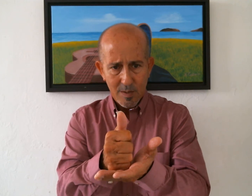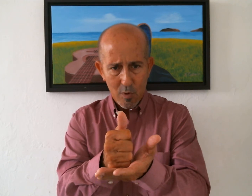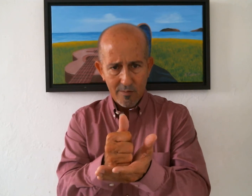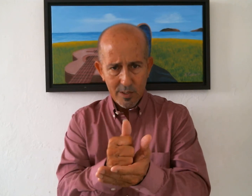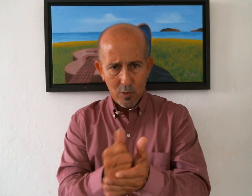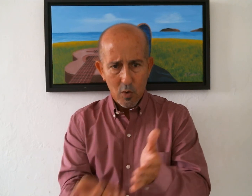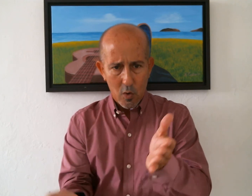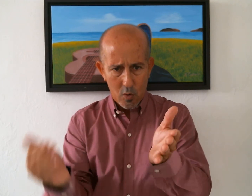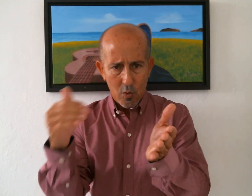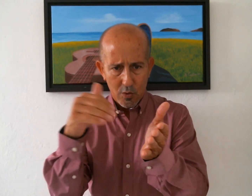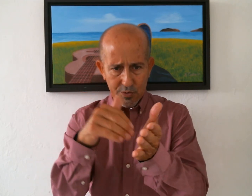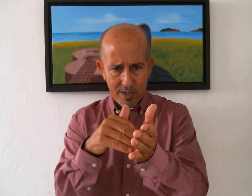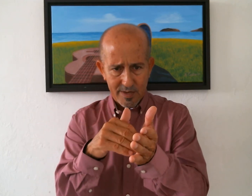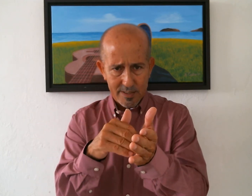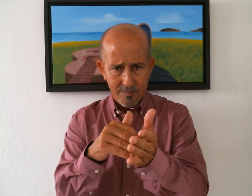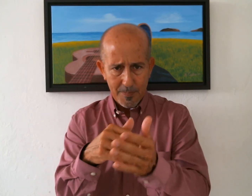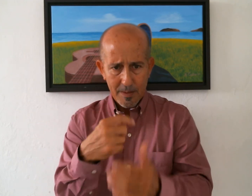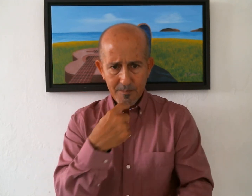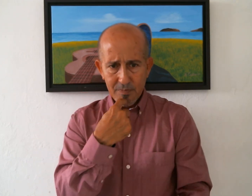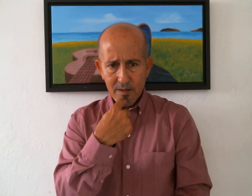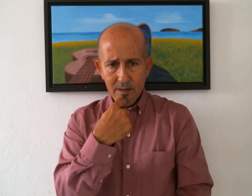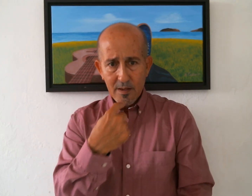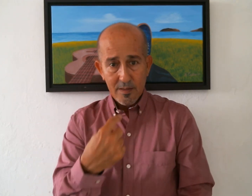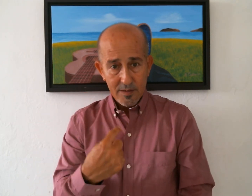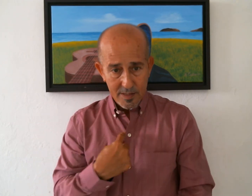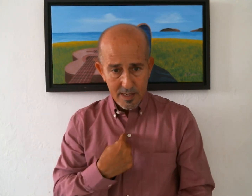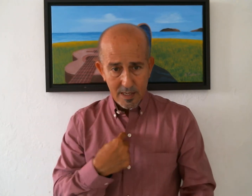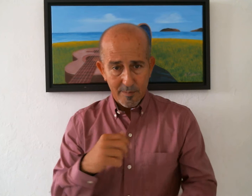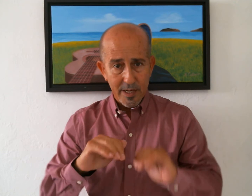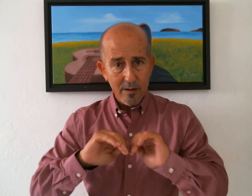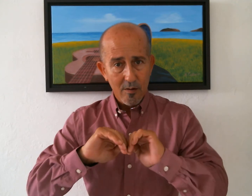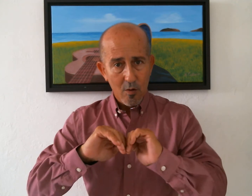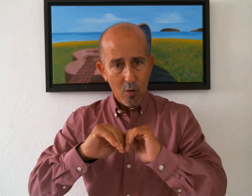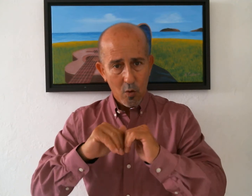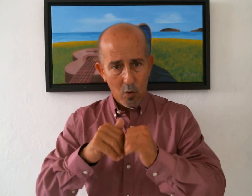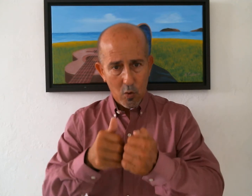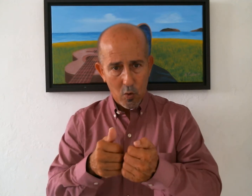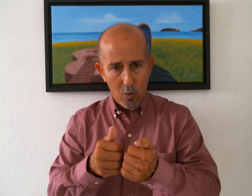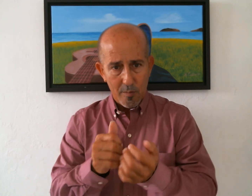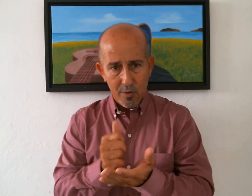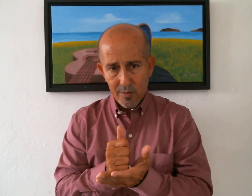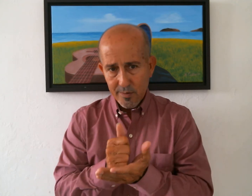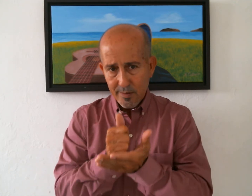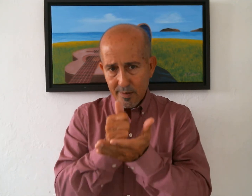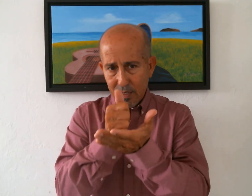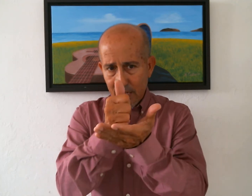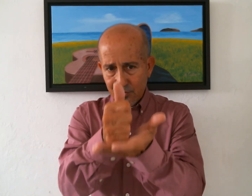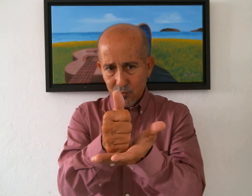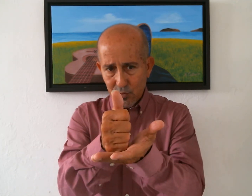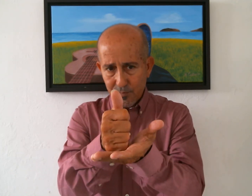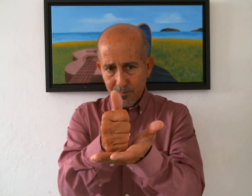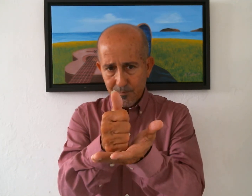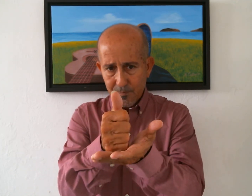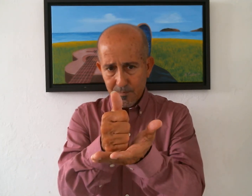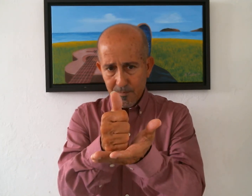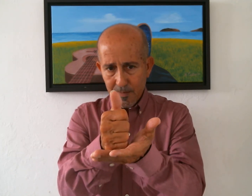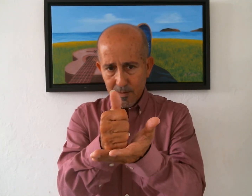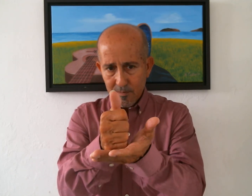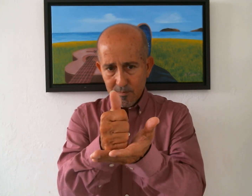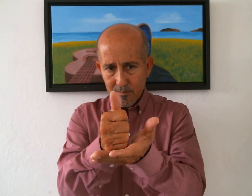a verlo otra vez. Dígame cómo le ayudo.